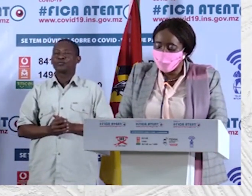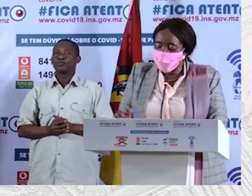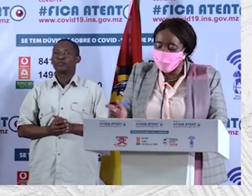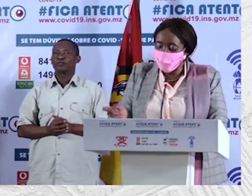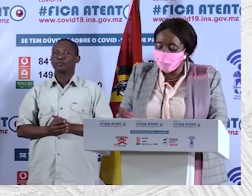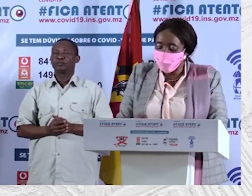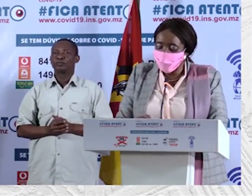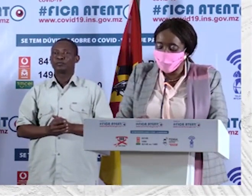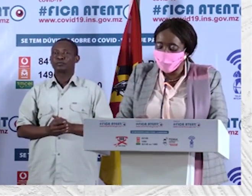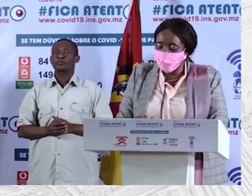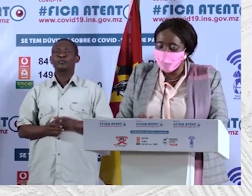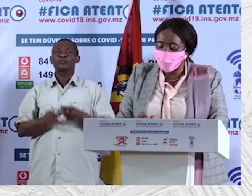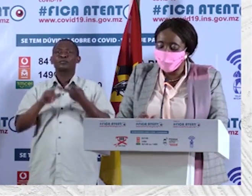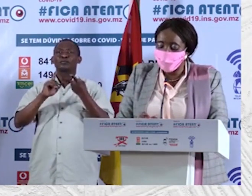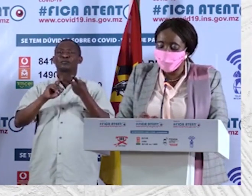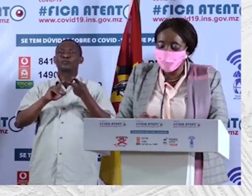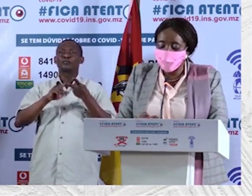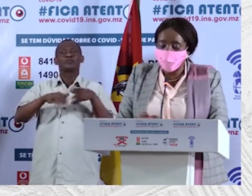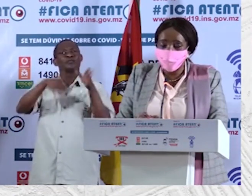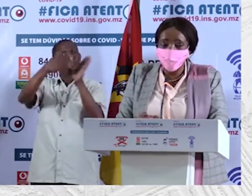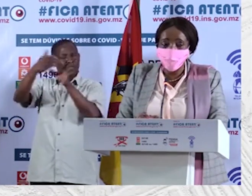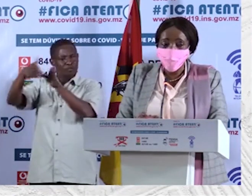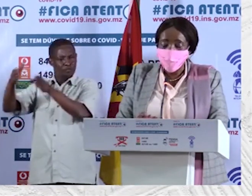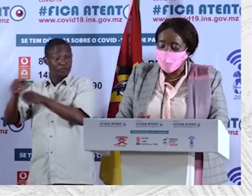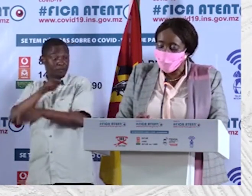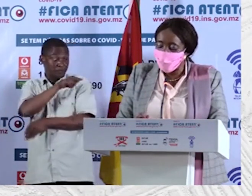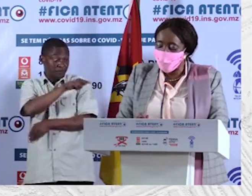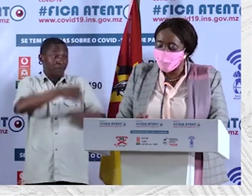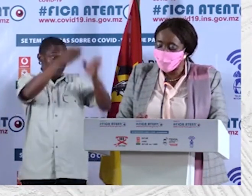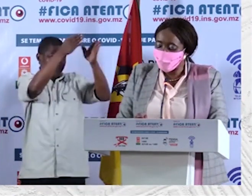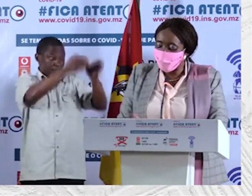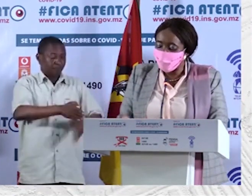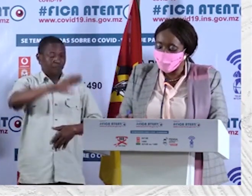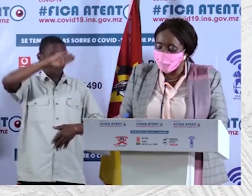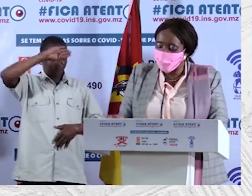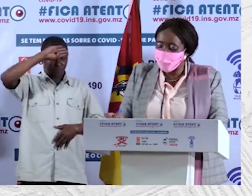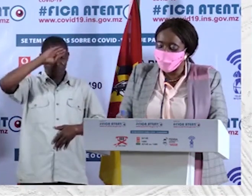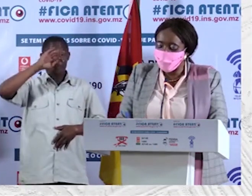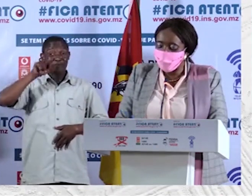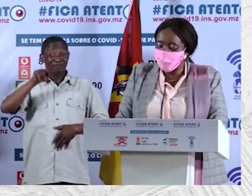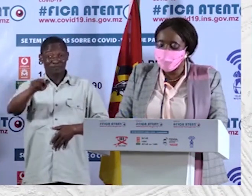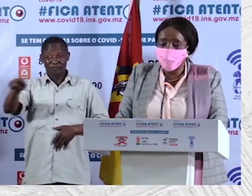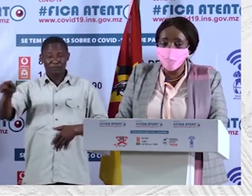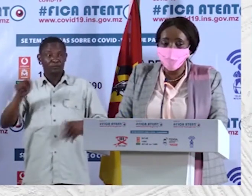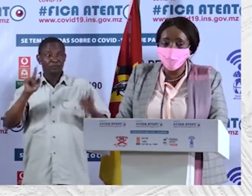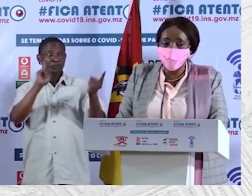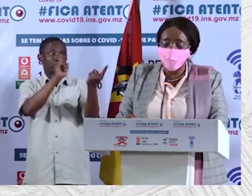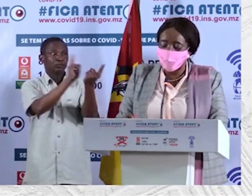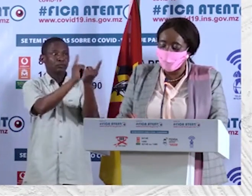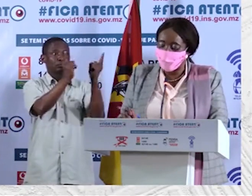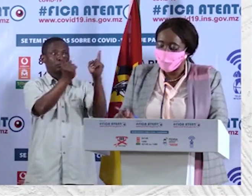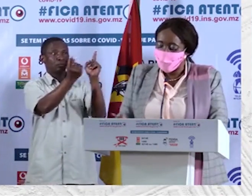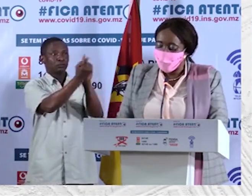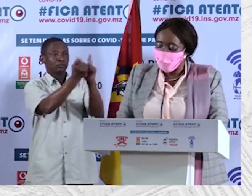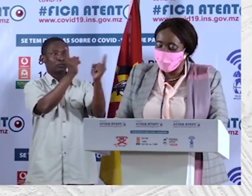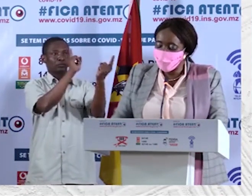Relativamente ao procedimento para as pessoas que mantiveram contato direto com pessoas com diagnóstico positivo de